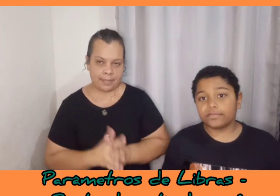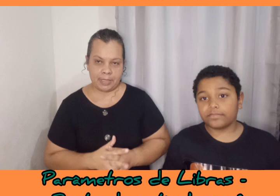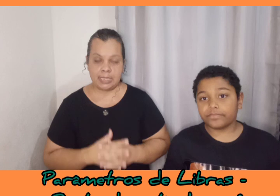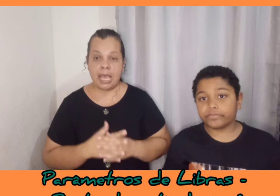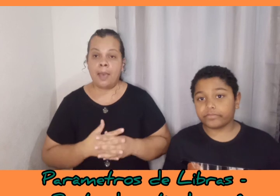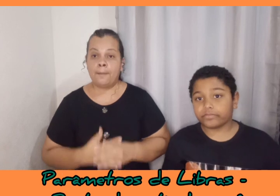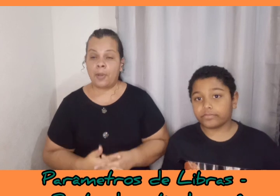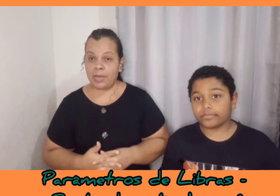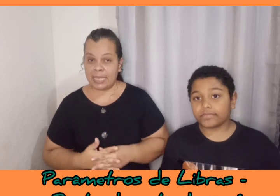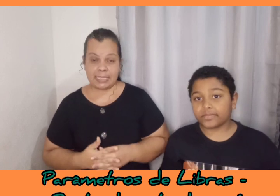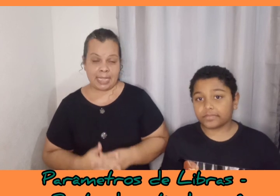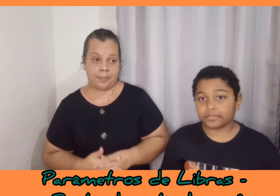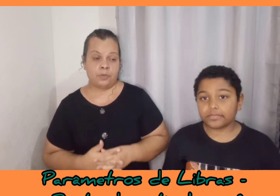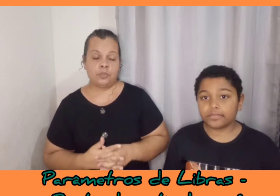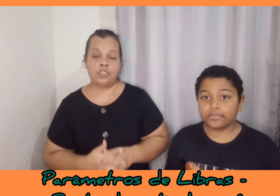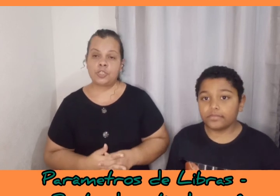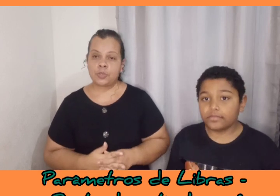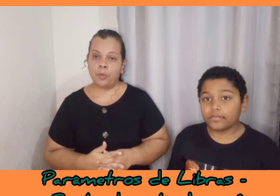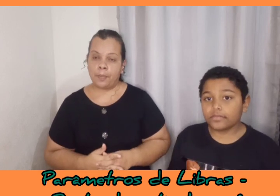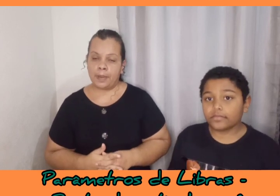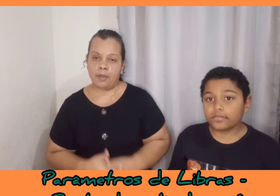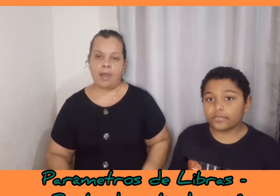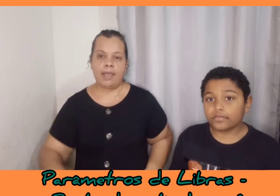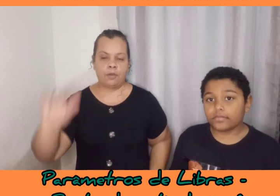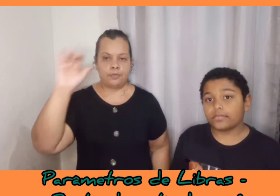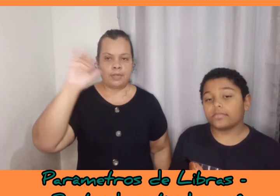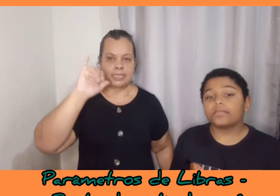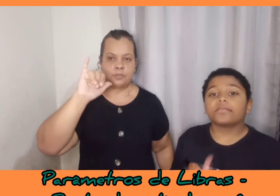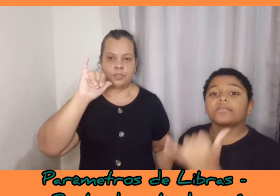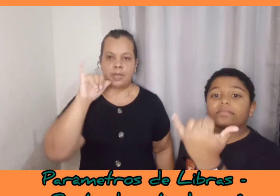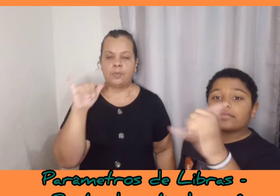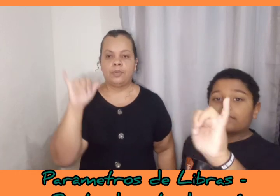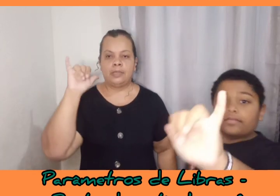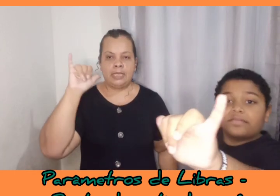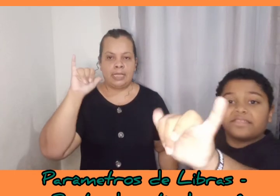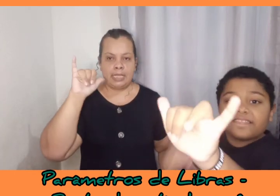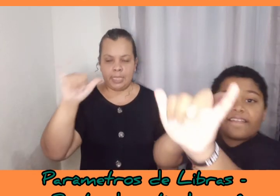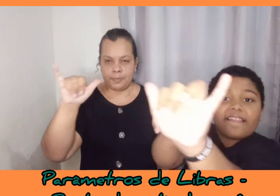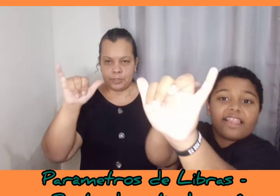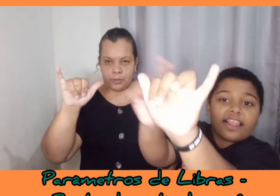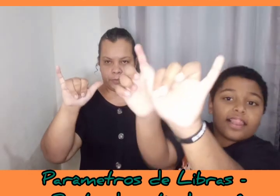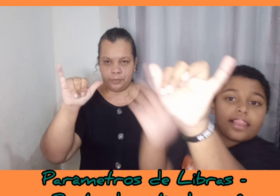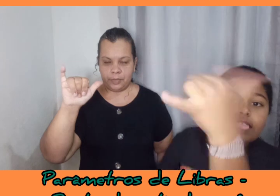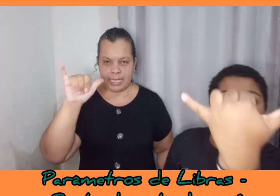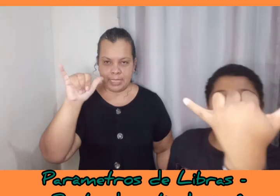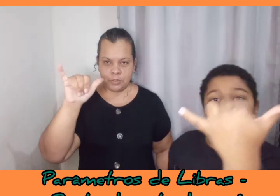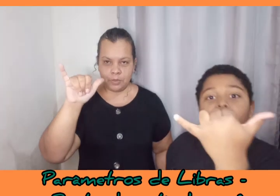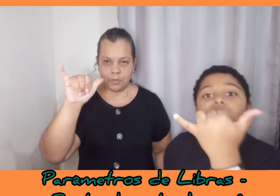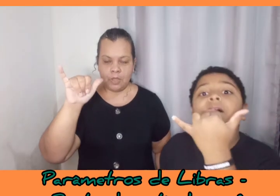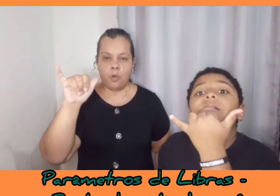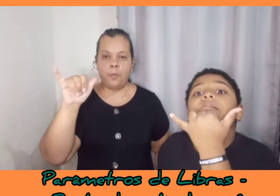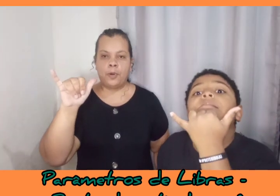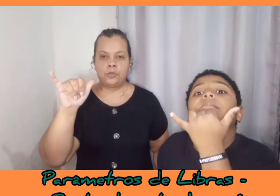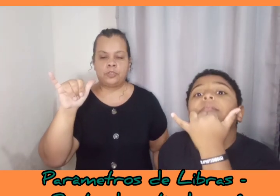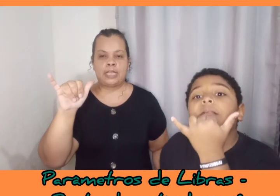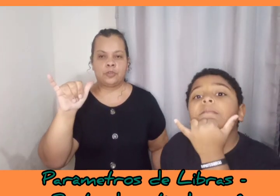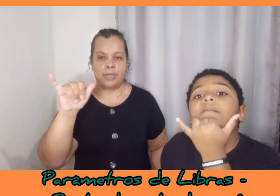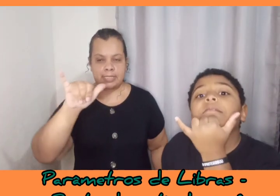Libras. Por exemplo, desculpa, qual é a configuração de mão? Y, não é isso? O ponto de articulação